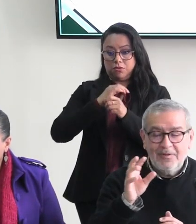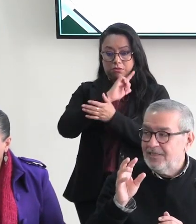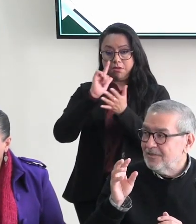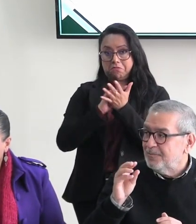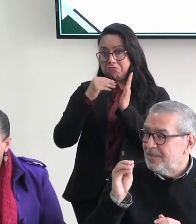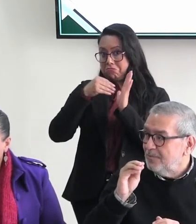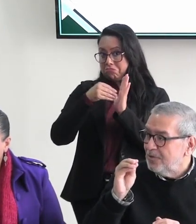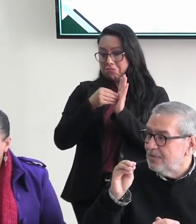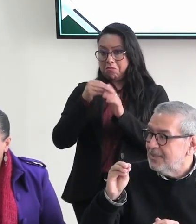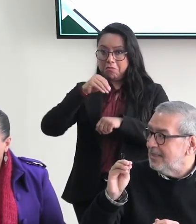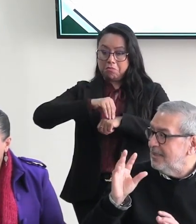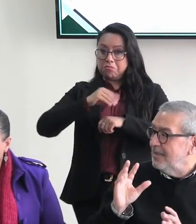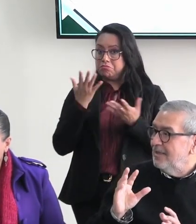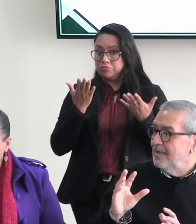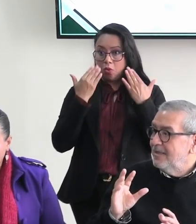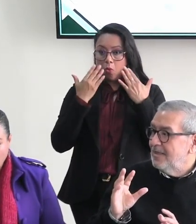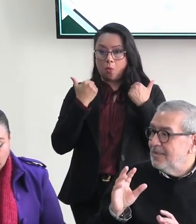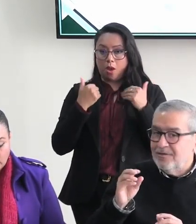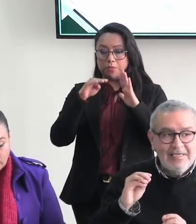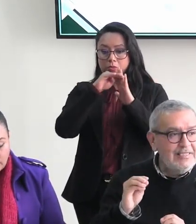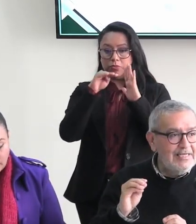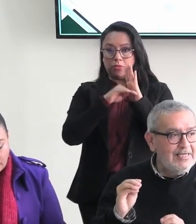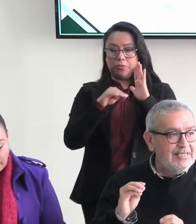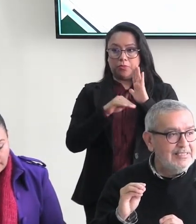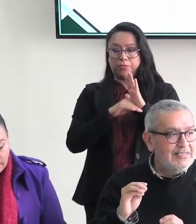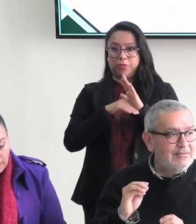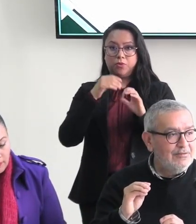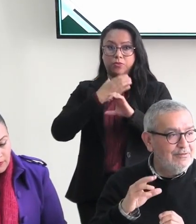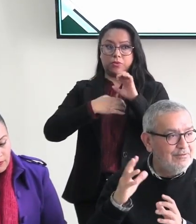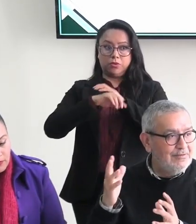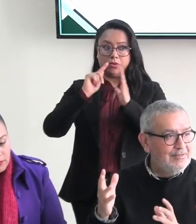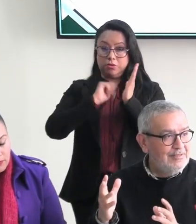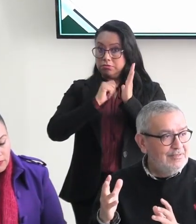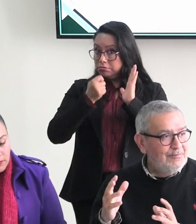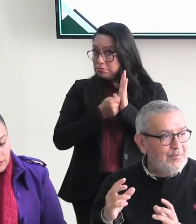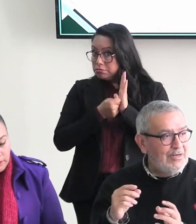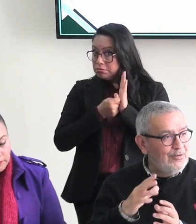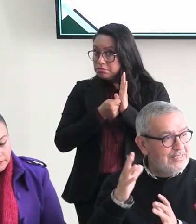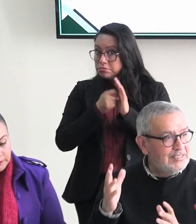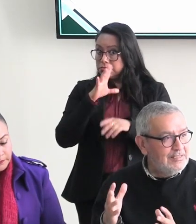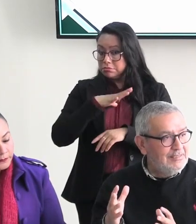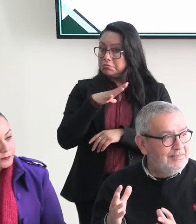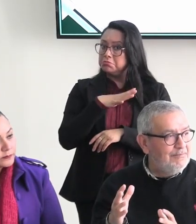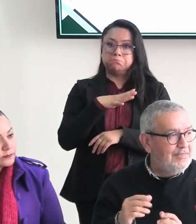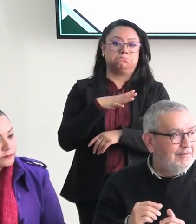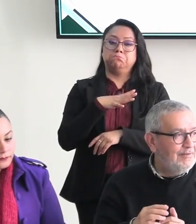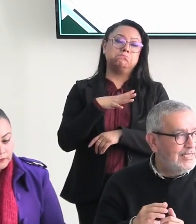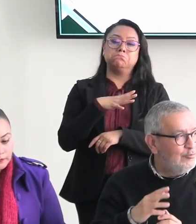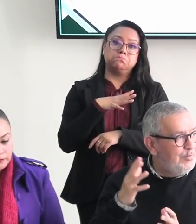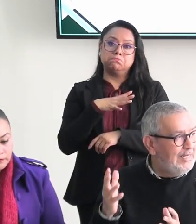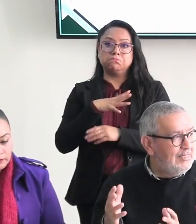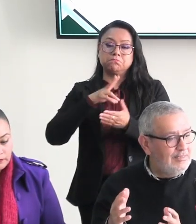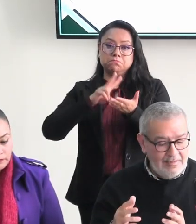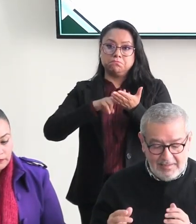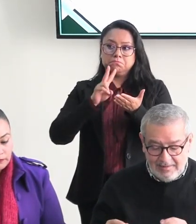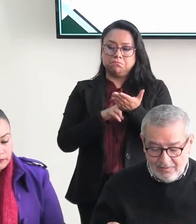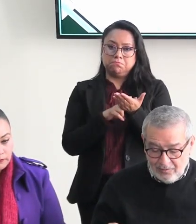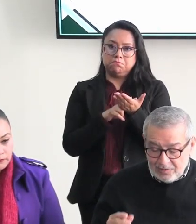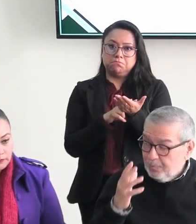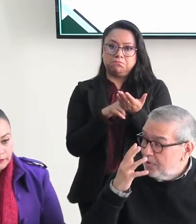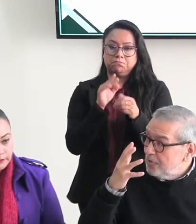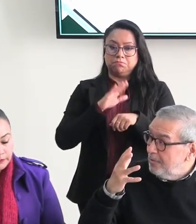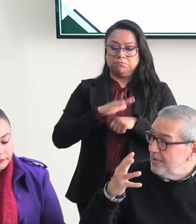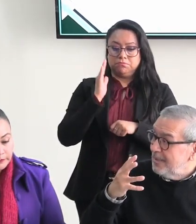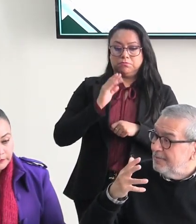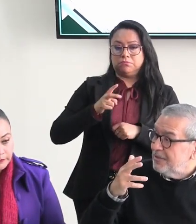Esos principios no están en las cosas técnicas, son valores que superan